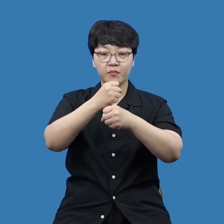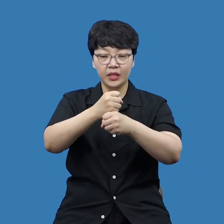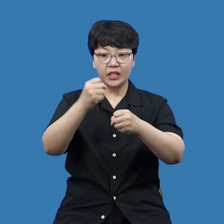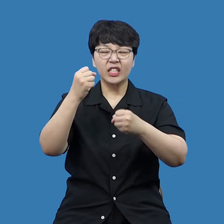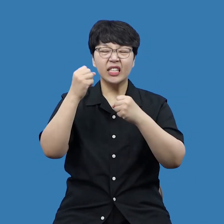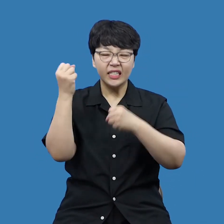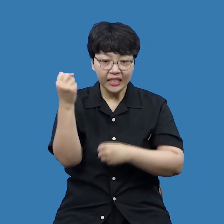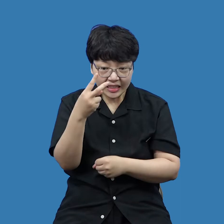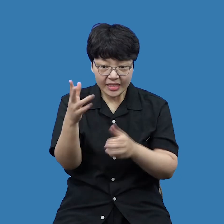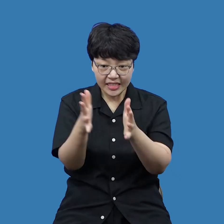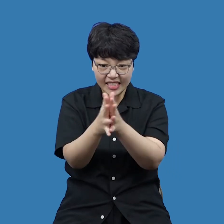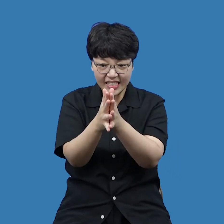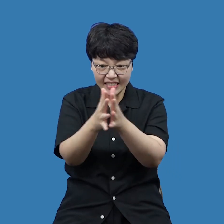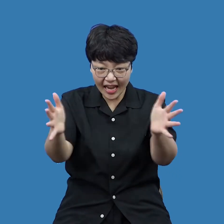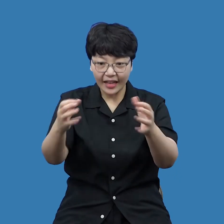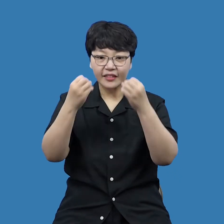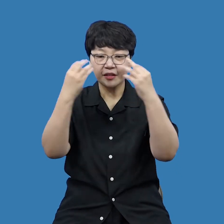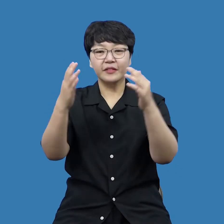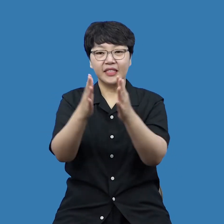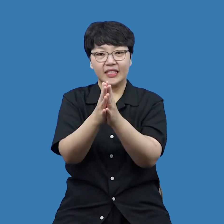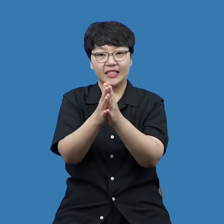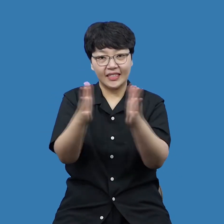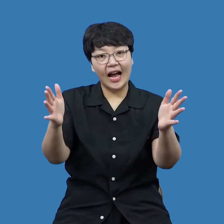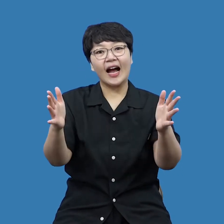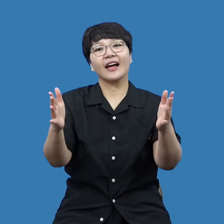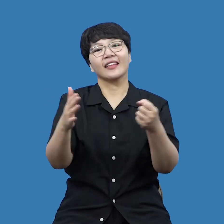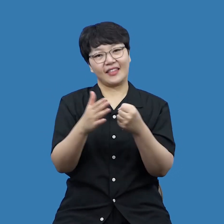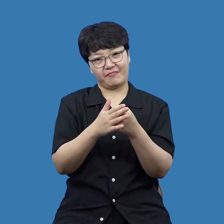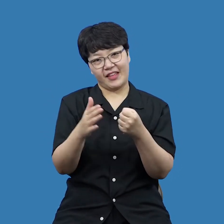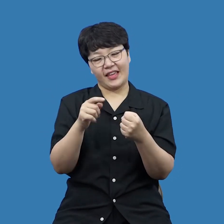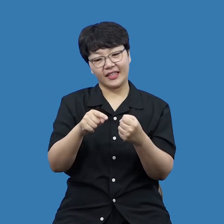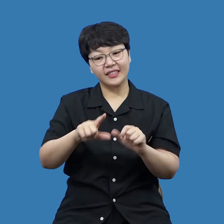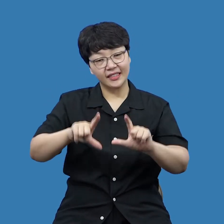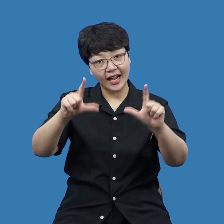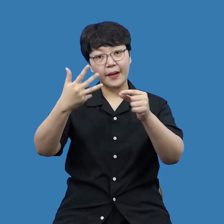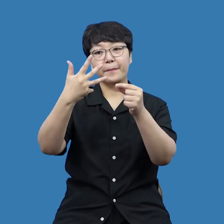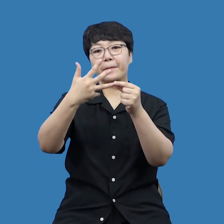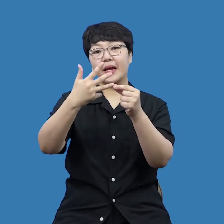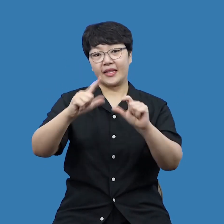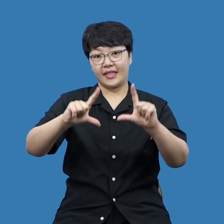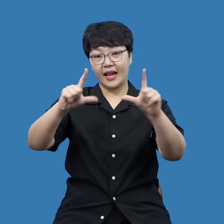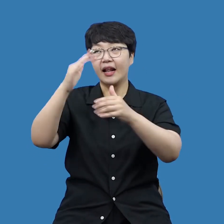그래서 그날 하나님 앞에 드려지는 것이에요.